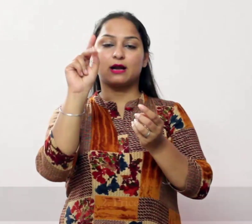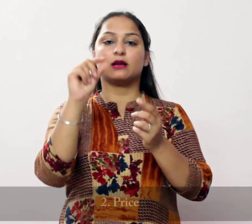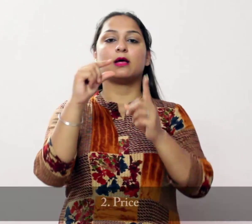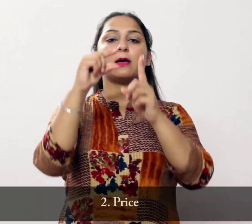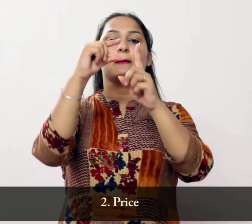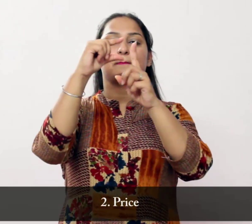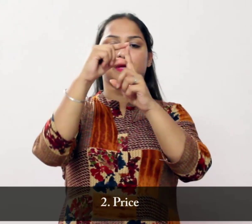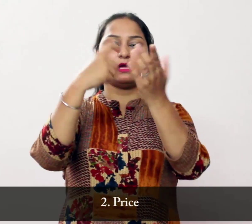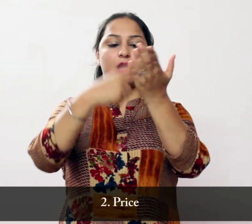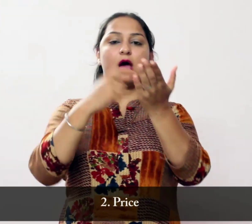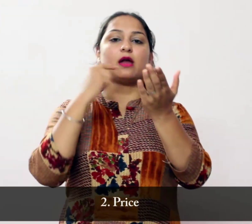कीमत,